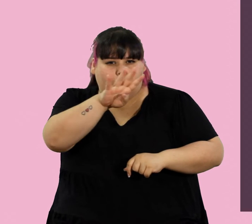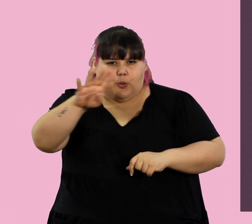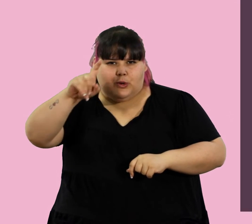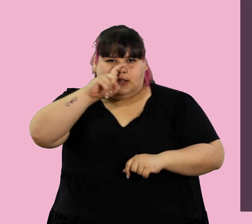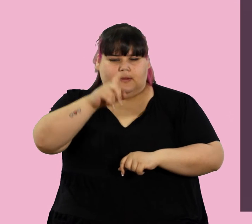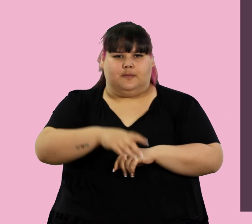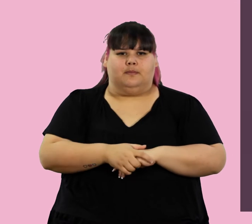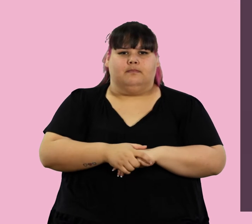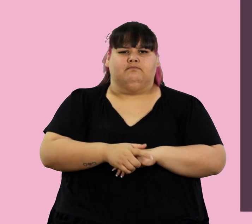27.447.